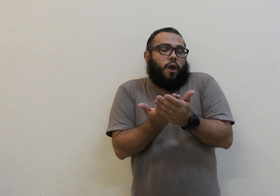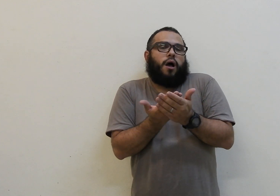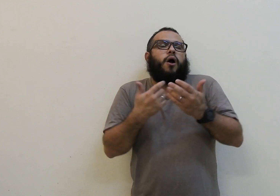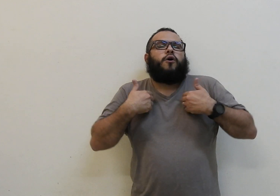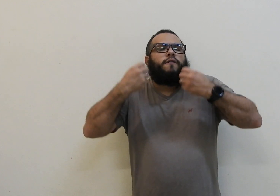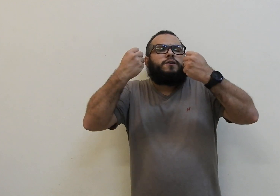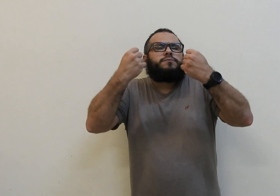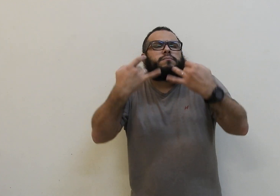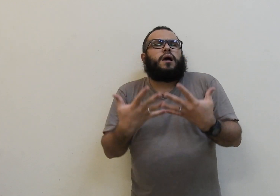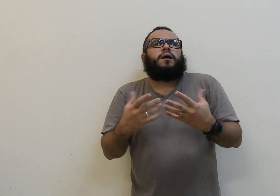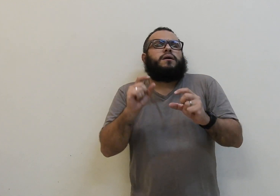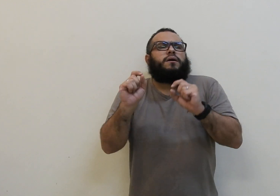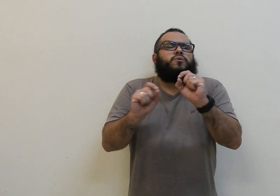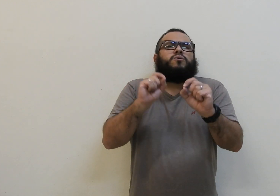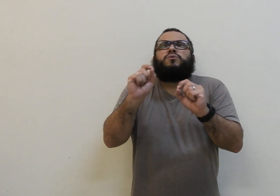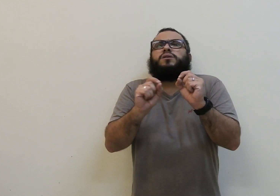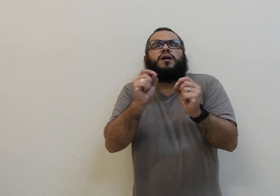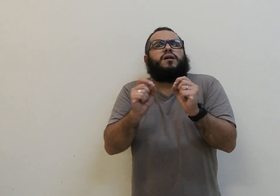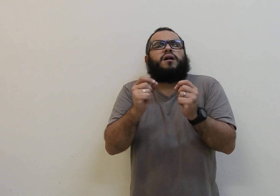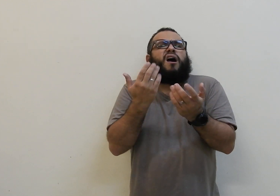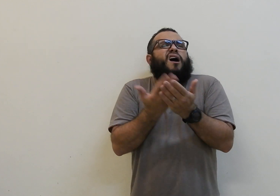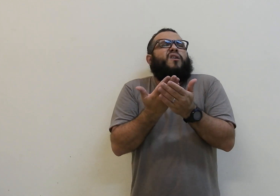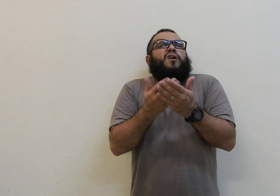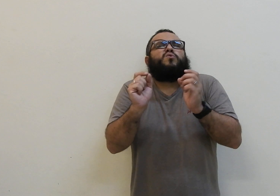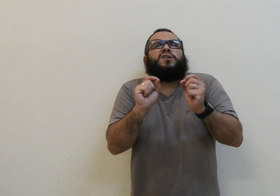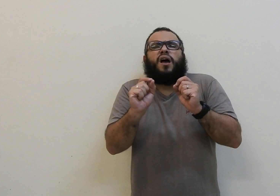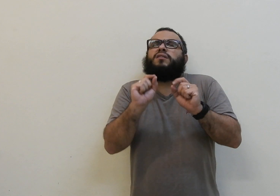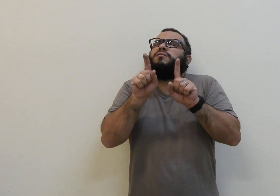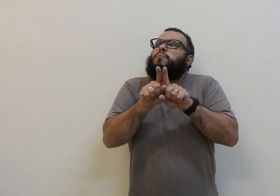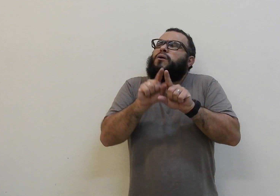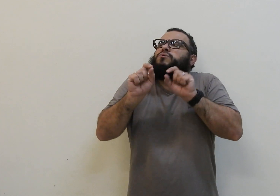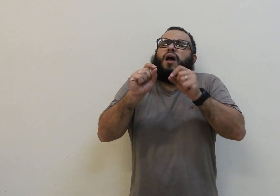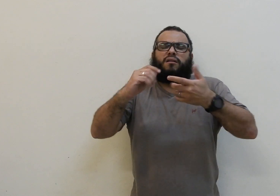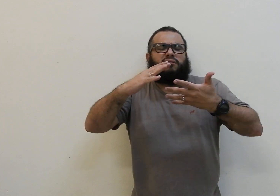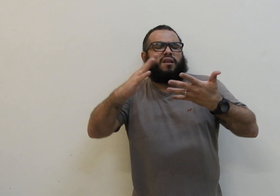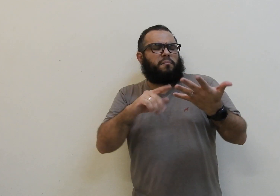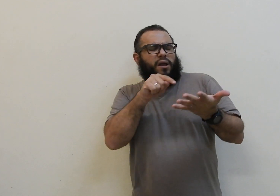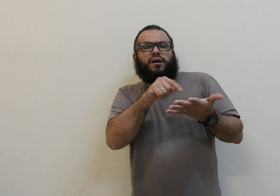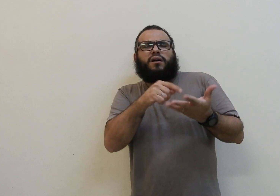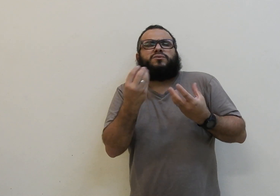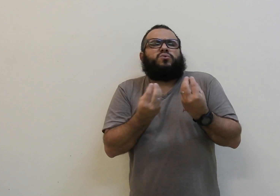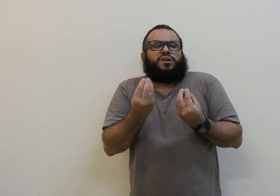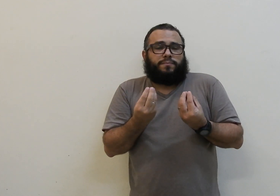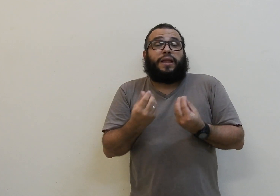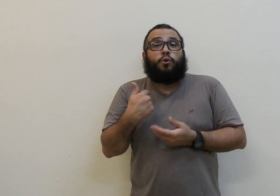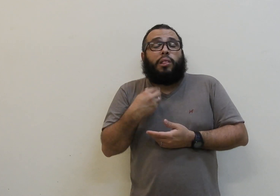disciplina obrigatória. Na aula de hoje, nós vamos abordar alguns assuntos, vamos falar um pouco sim